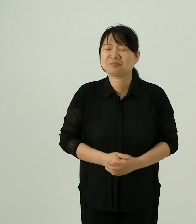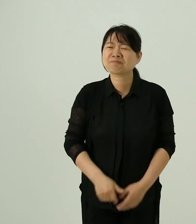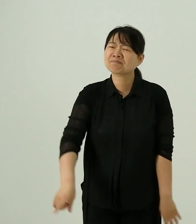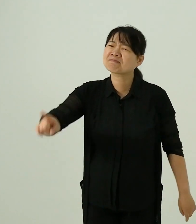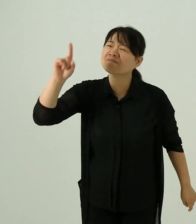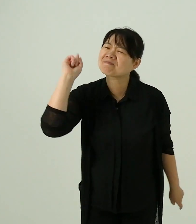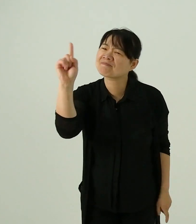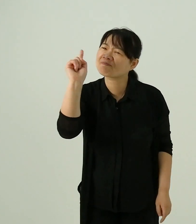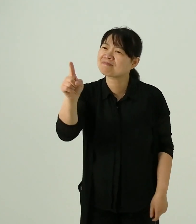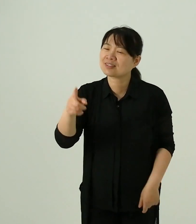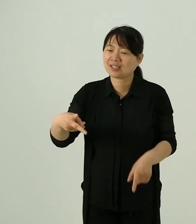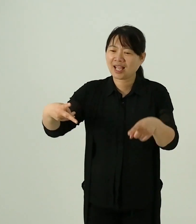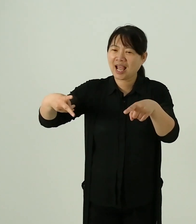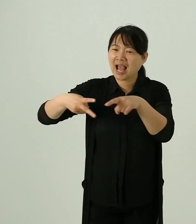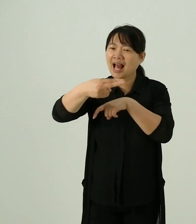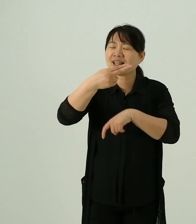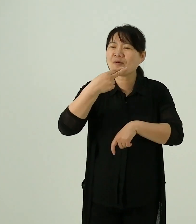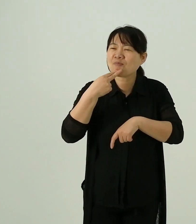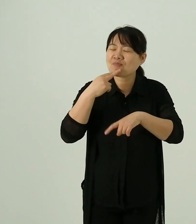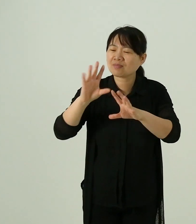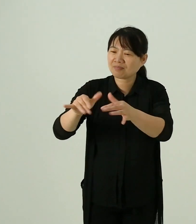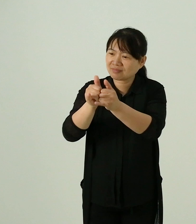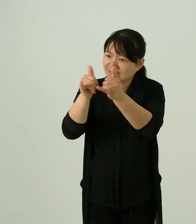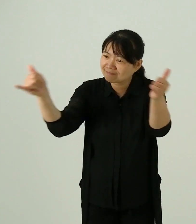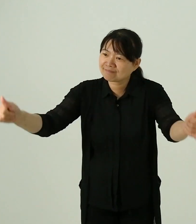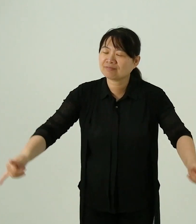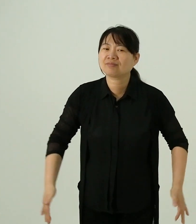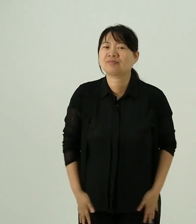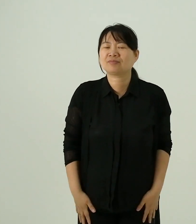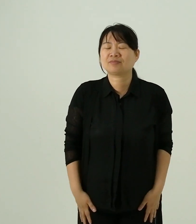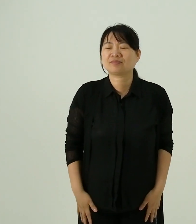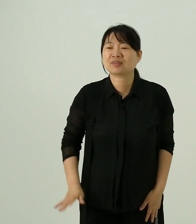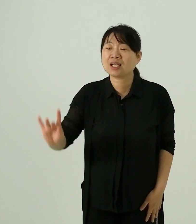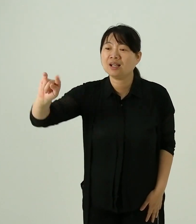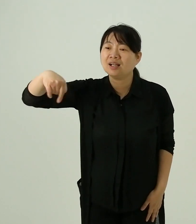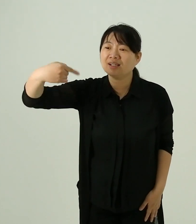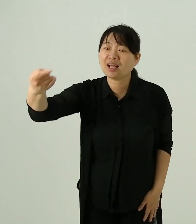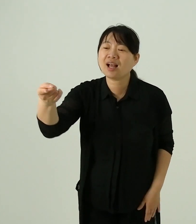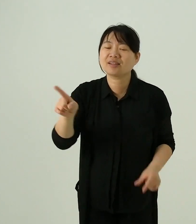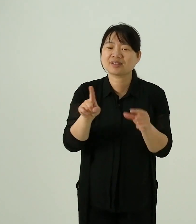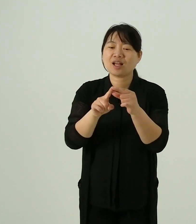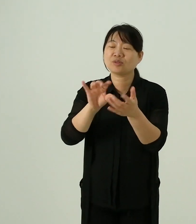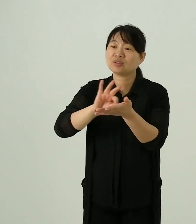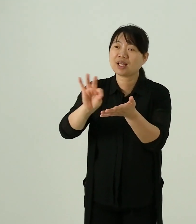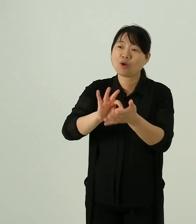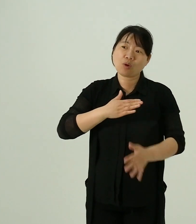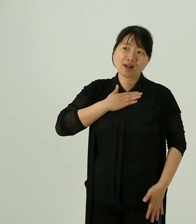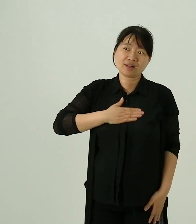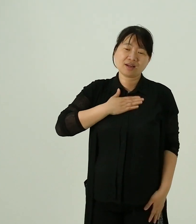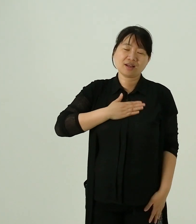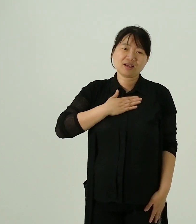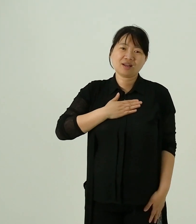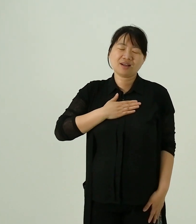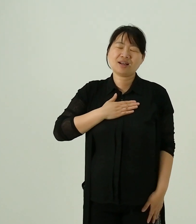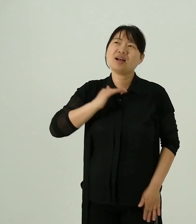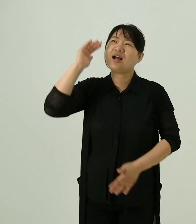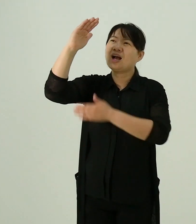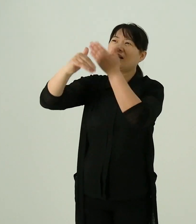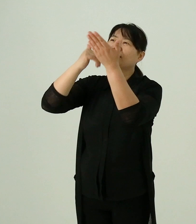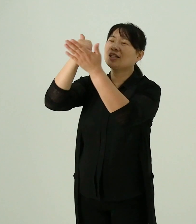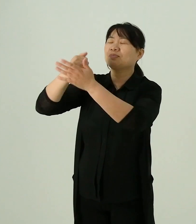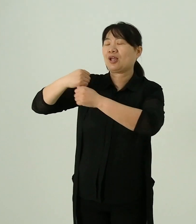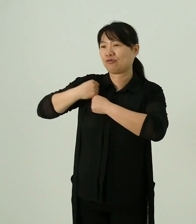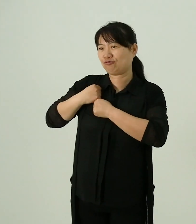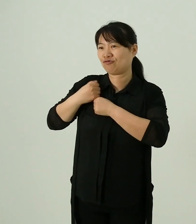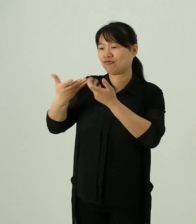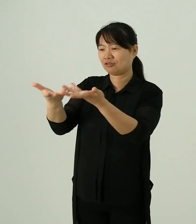이 할례 없는 백성이, 그 다음에 무슨 단어를 썼는지 아세요? 하나님의